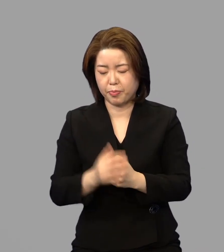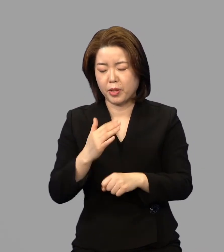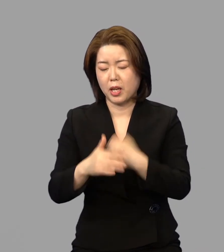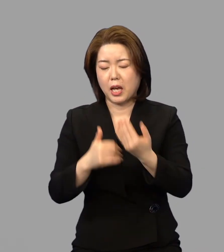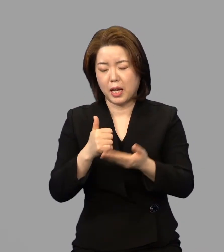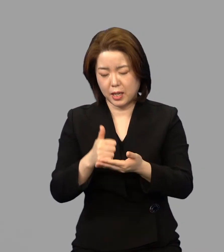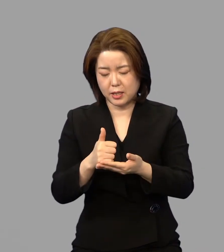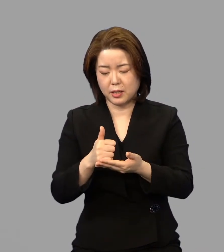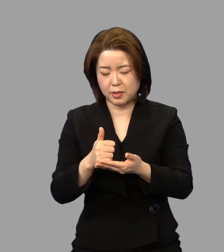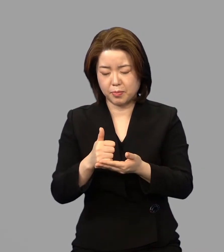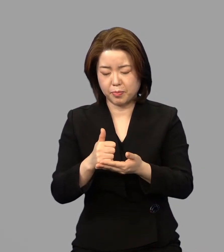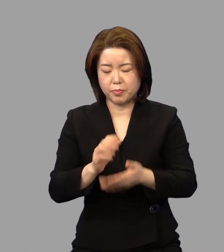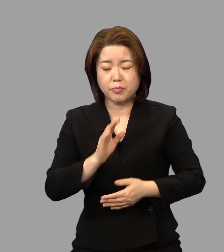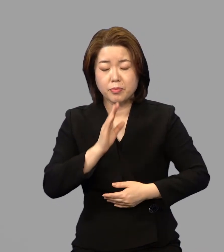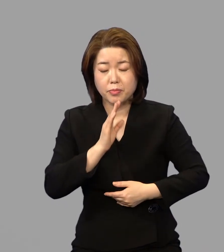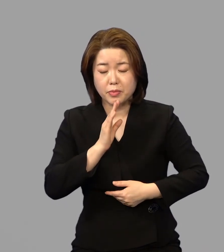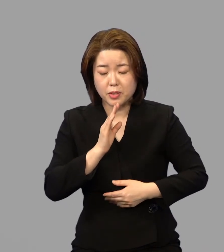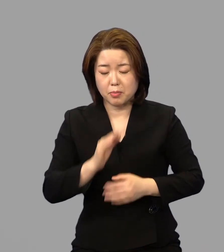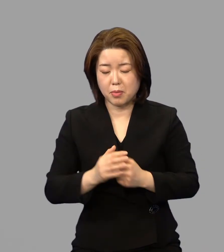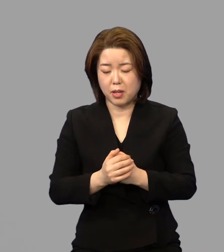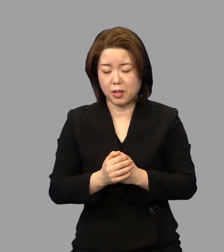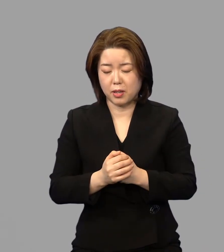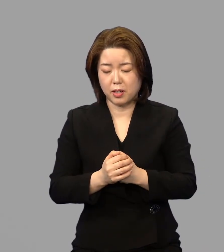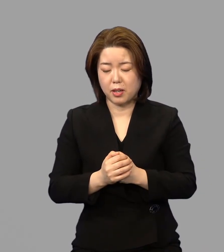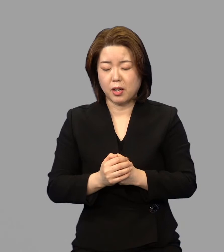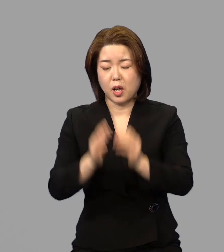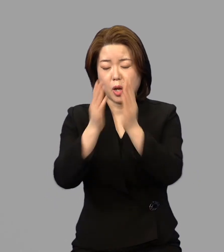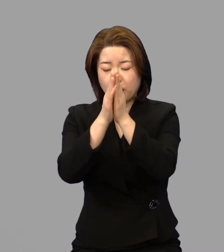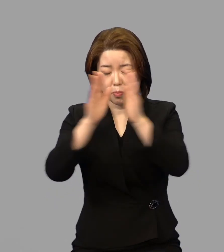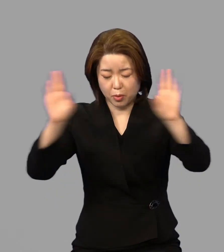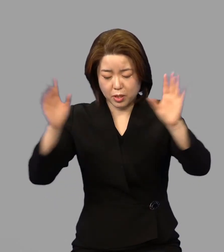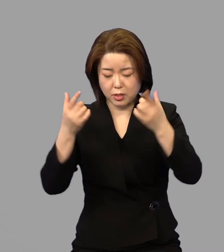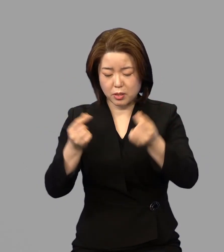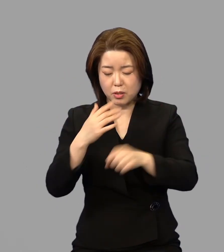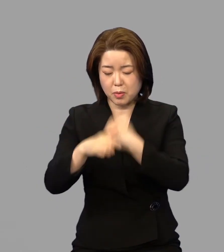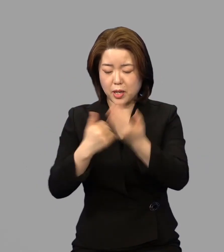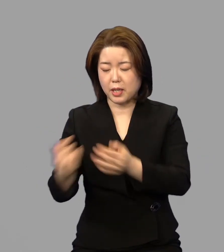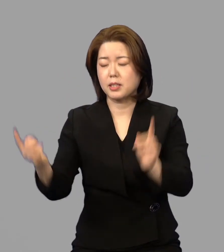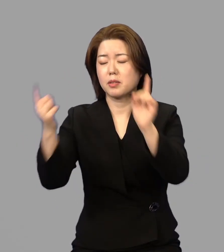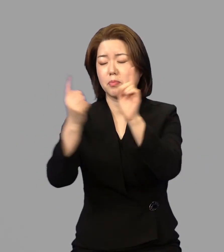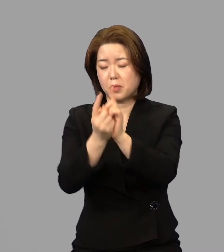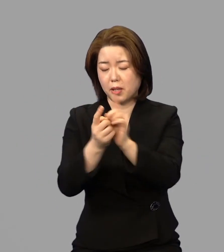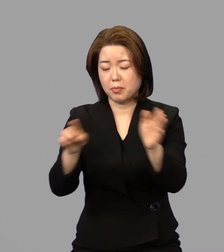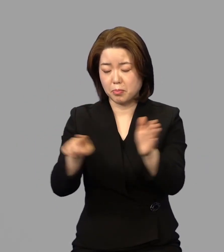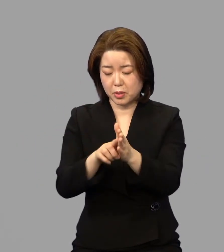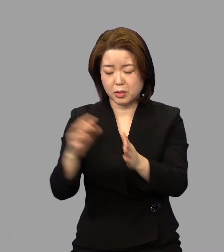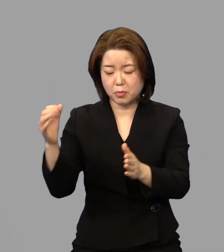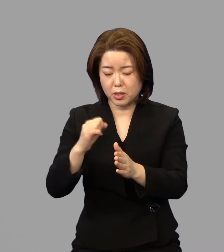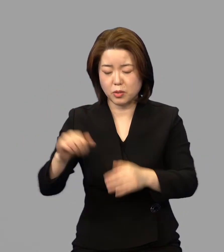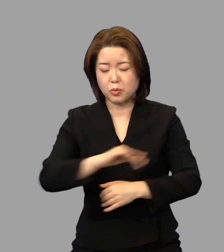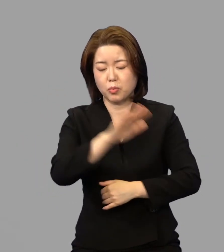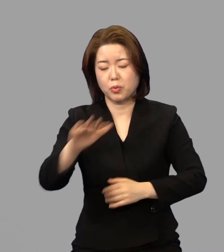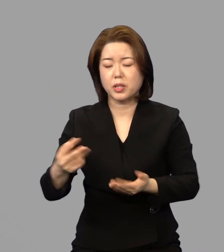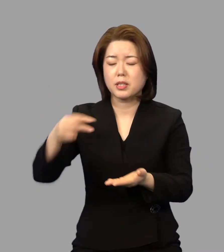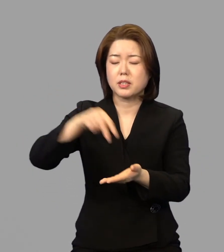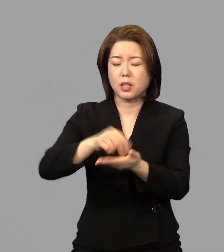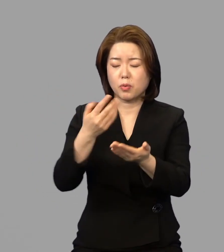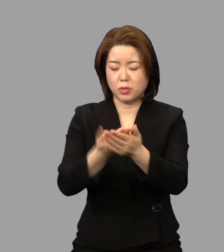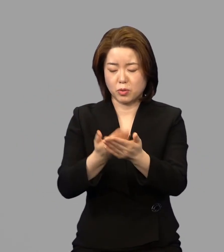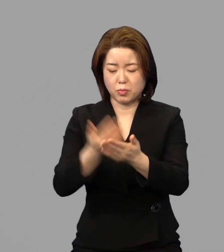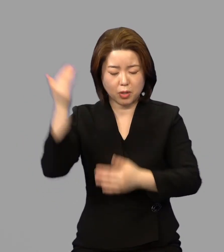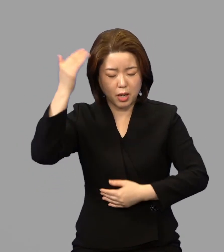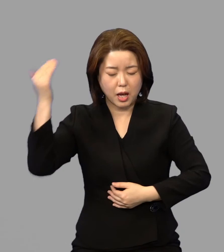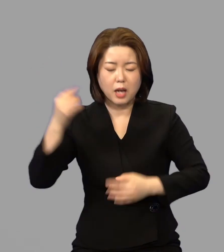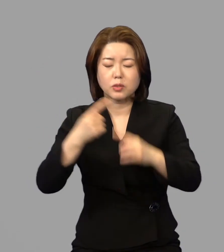하나님, 정말 모세처럼 하나님을 대면하는 믿음으로 우리가 서게 하소서. 한국